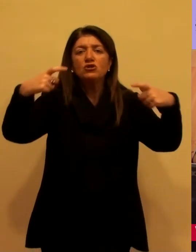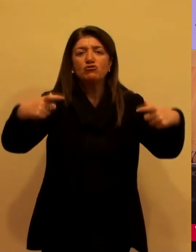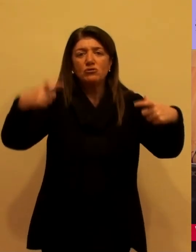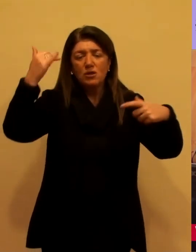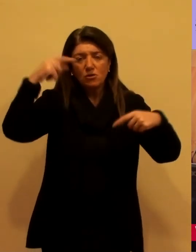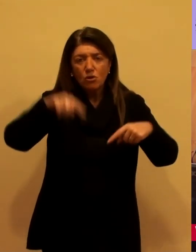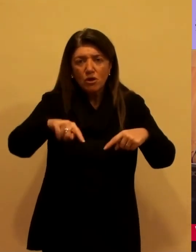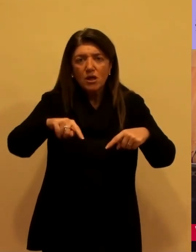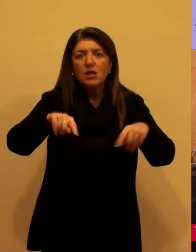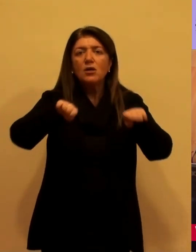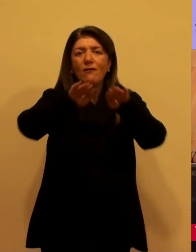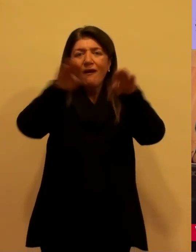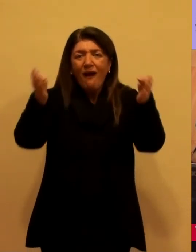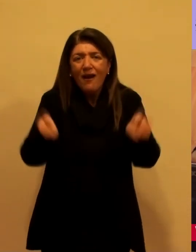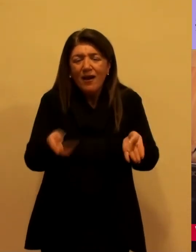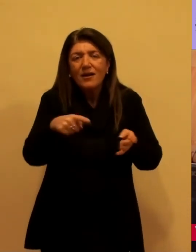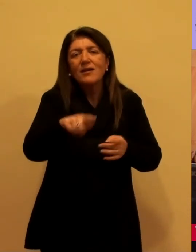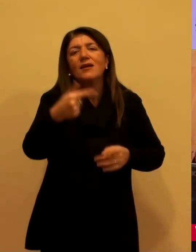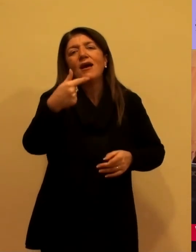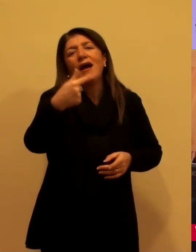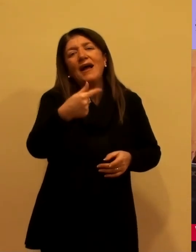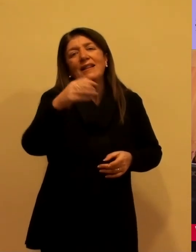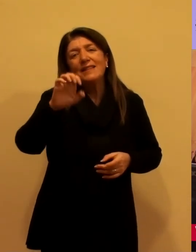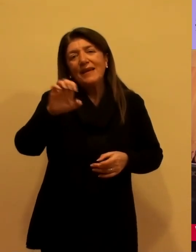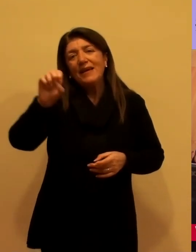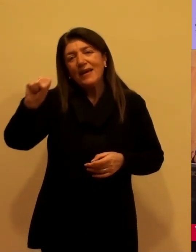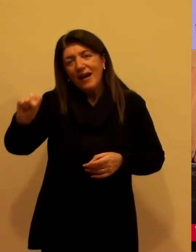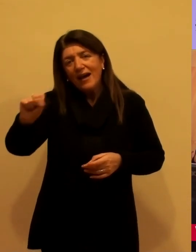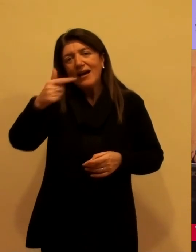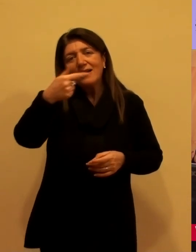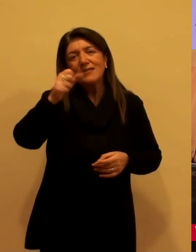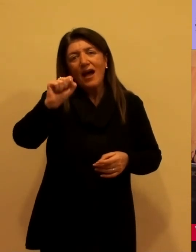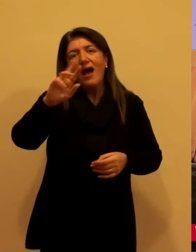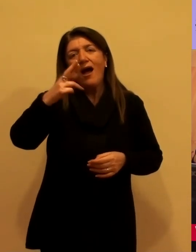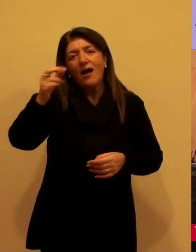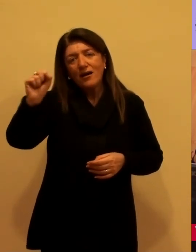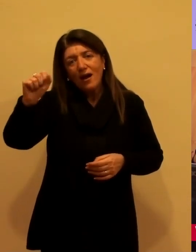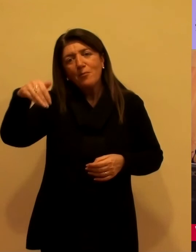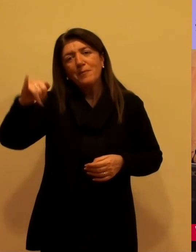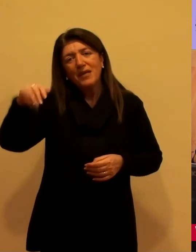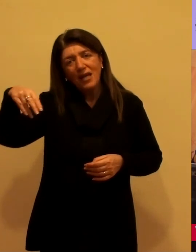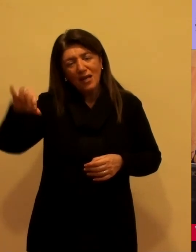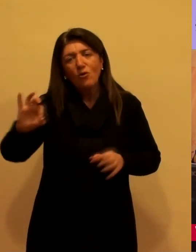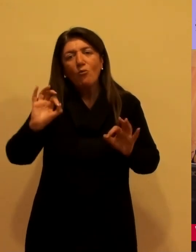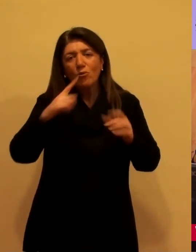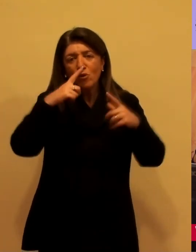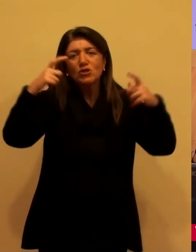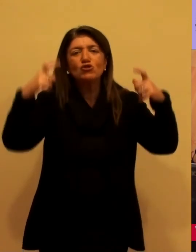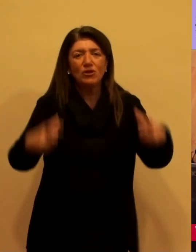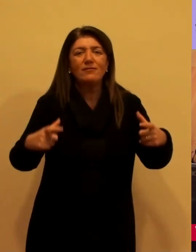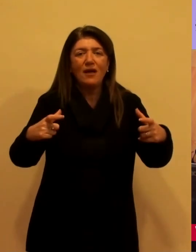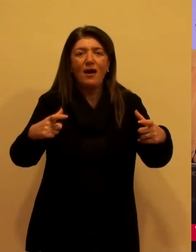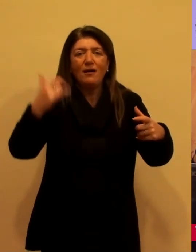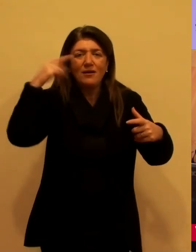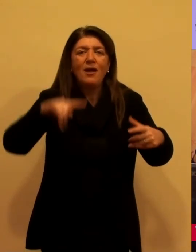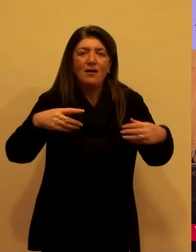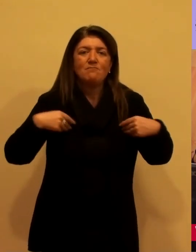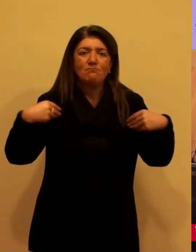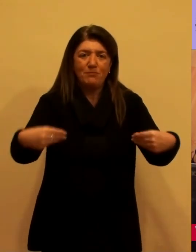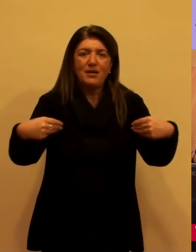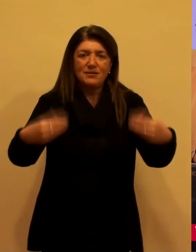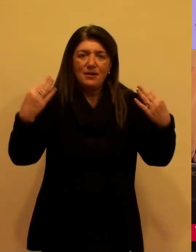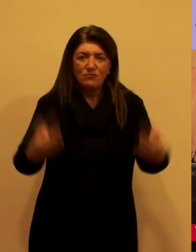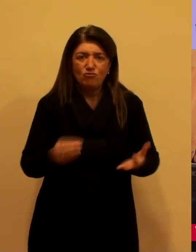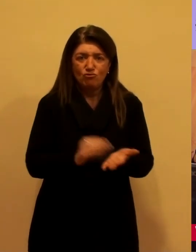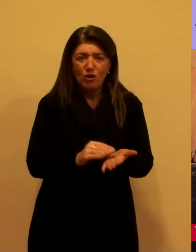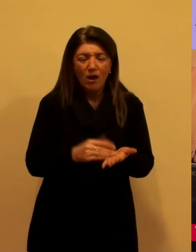Galleria, Contea Taramino, sì. Quindi c'è la città molto presente in questo percorso, e